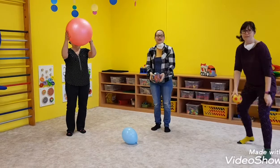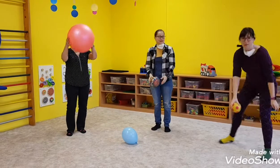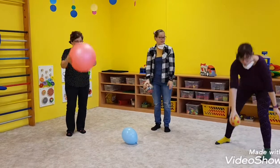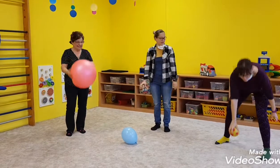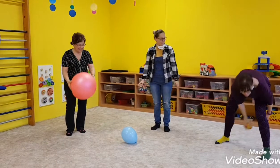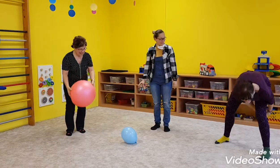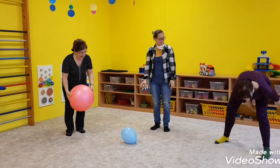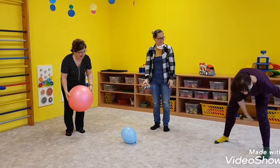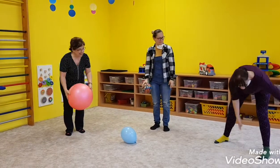si to